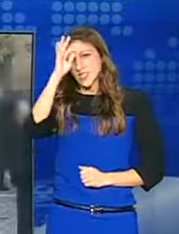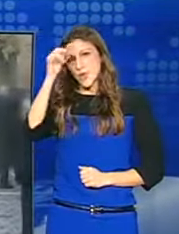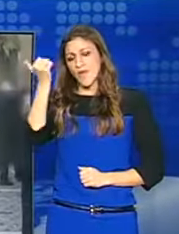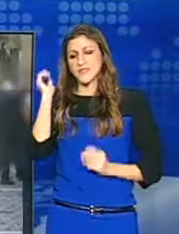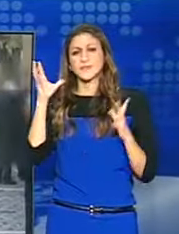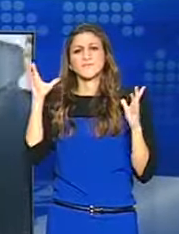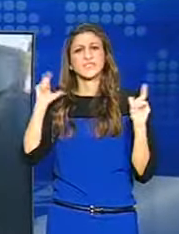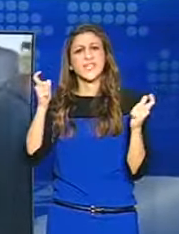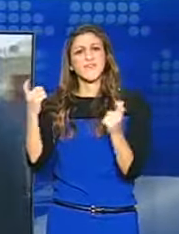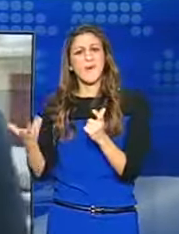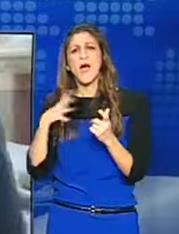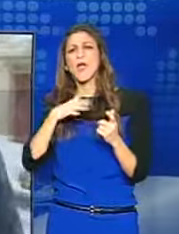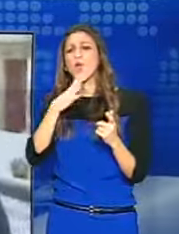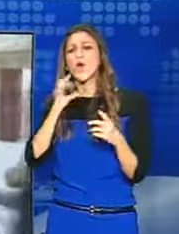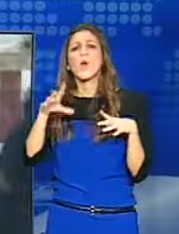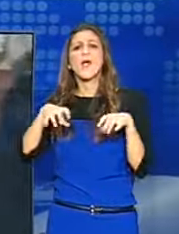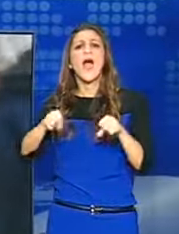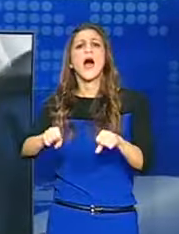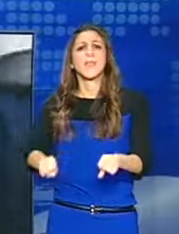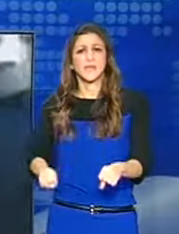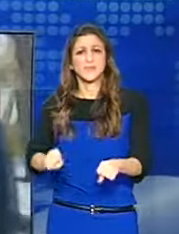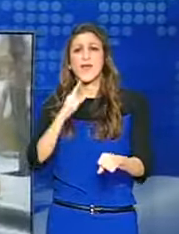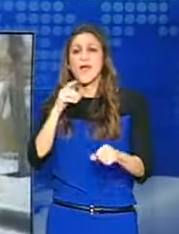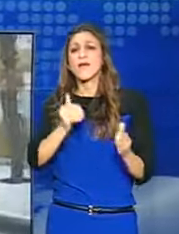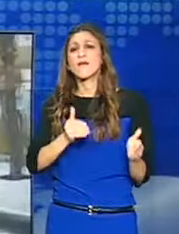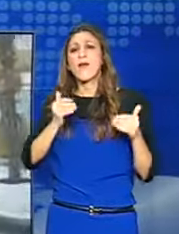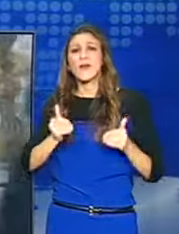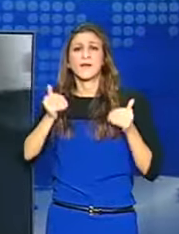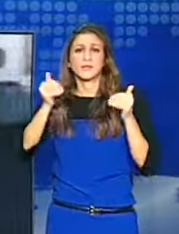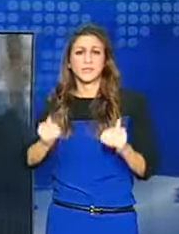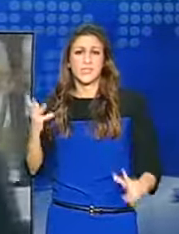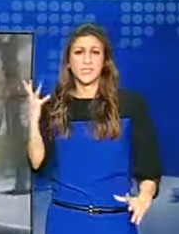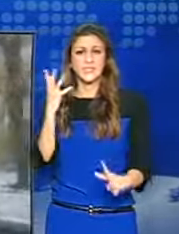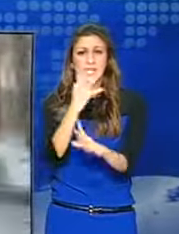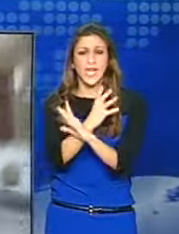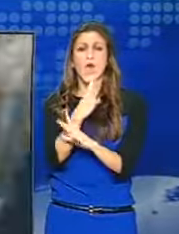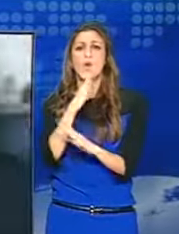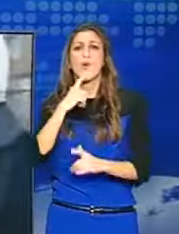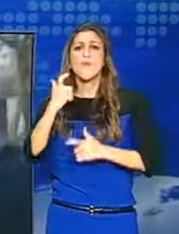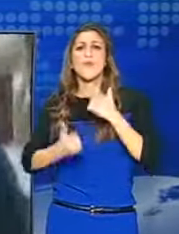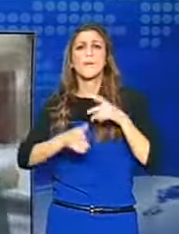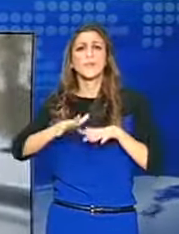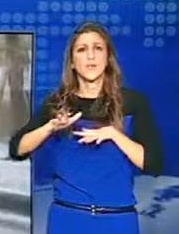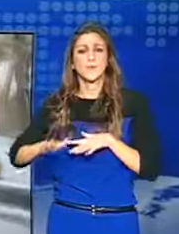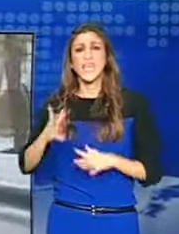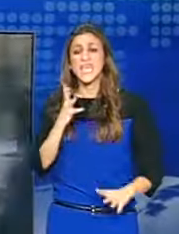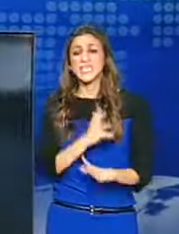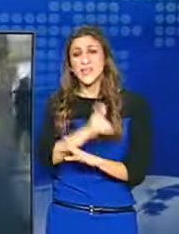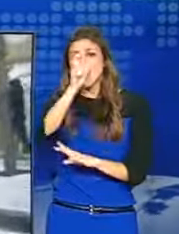καθώς είχε προγραμματιστεί συγκέντρωση αλληλεγγύης μετέβη στη γαδα ο ίδιος ο εισαγγελέας προκειμένου να απαγγείλει κατηγορίες στο μεταξύ